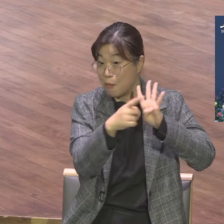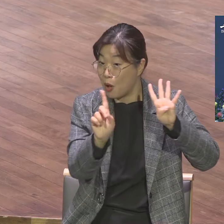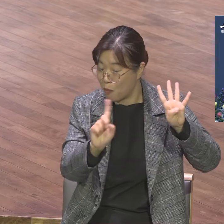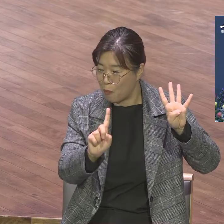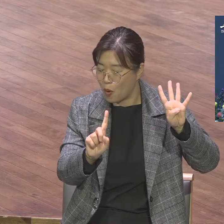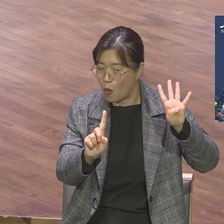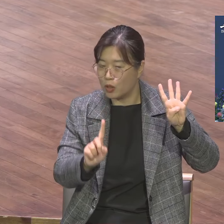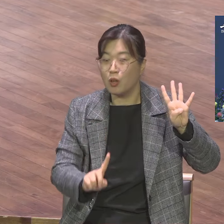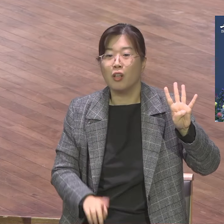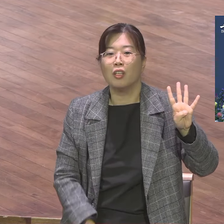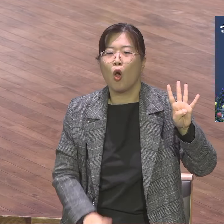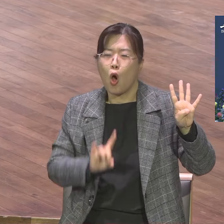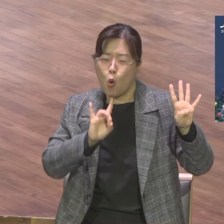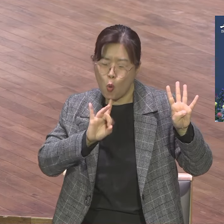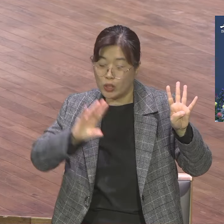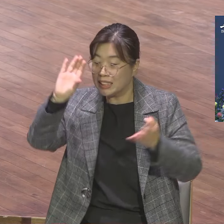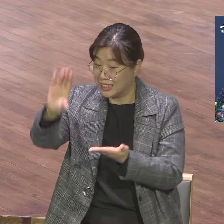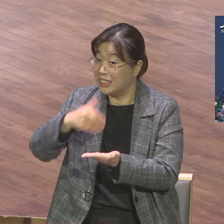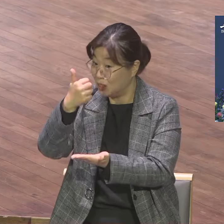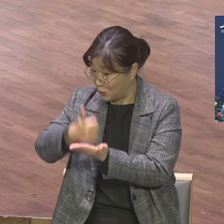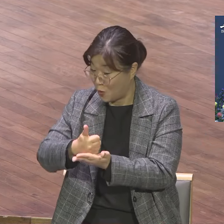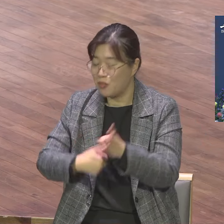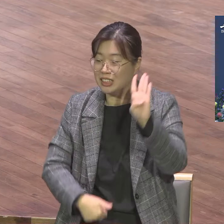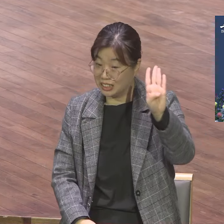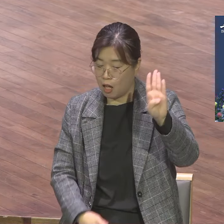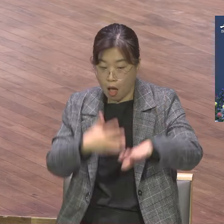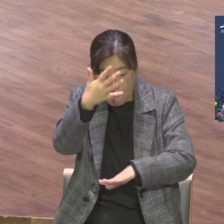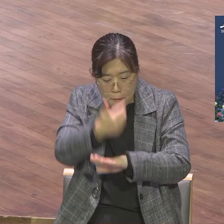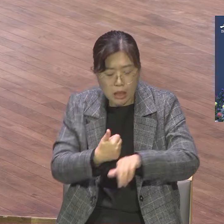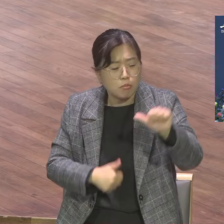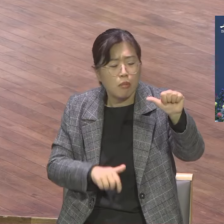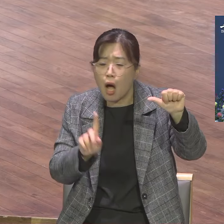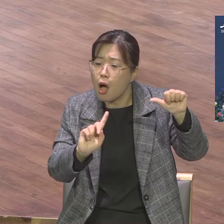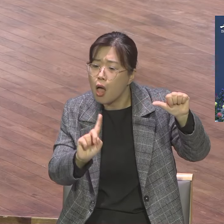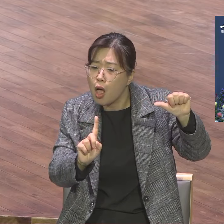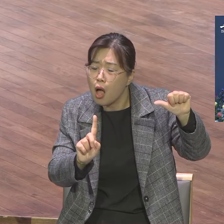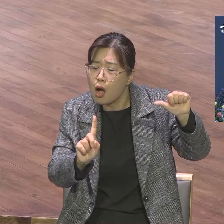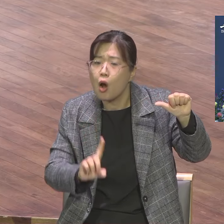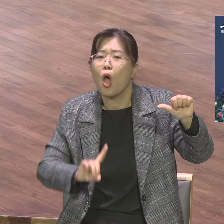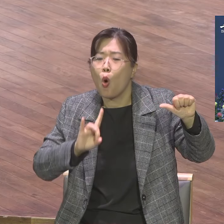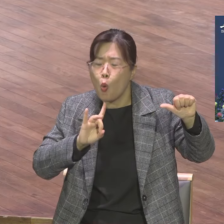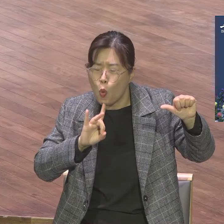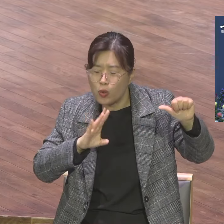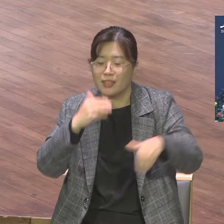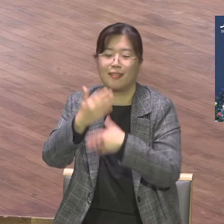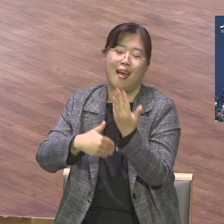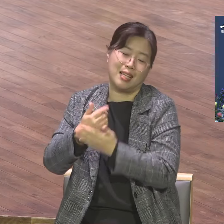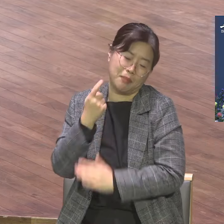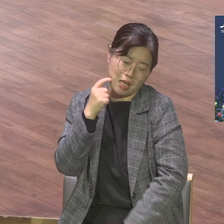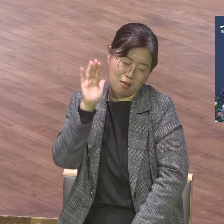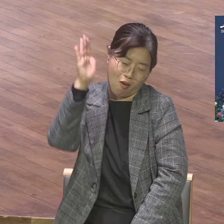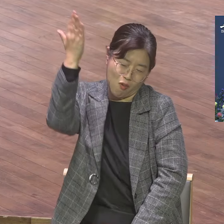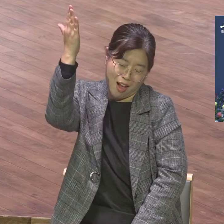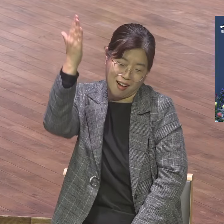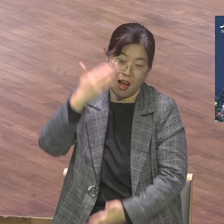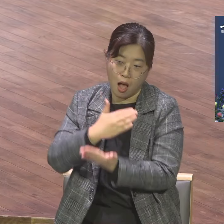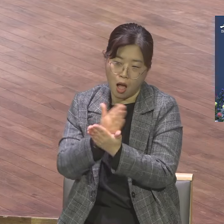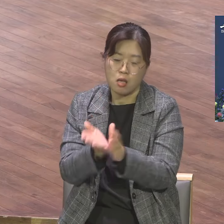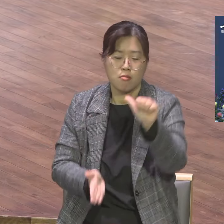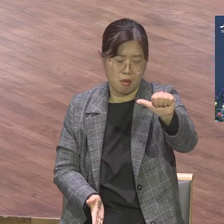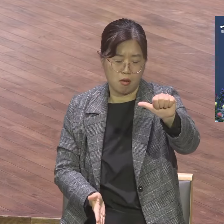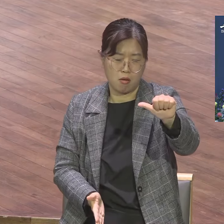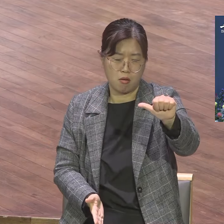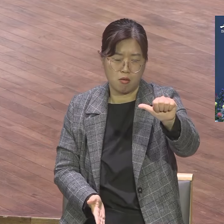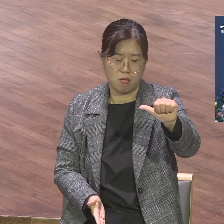솔라 그리스도스, 오직 그리스도. 솔리데오 그로리아, 오직 하나님께 영광. 이